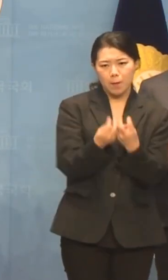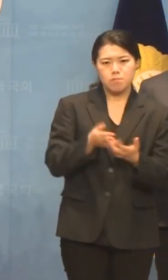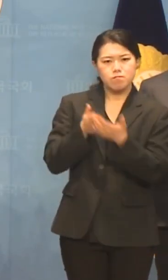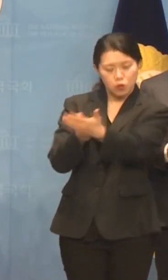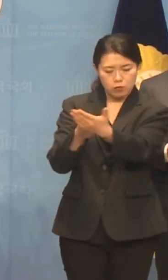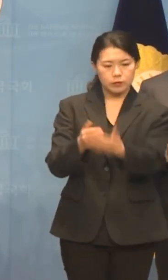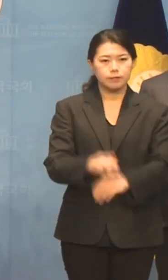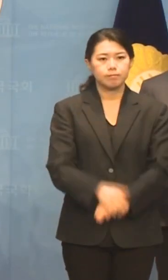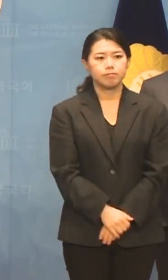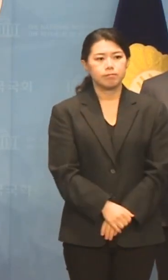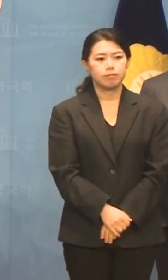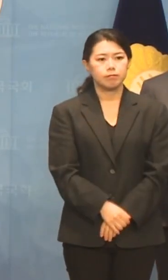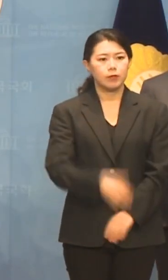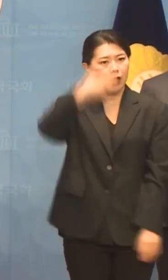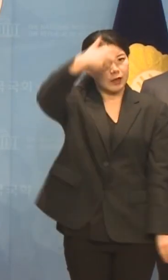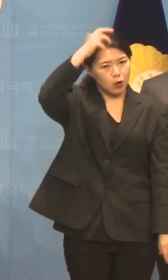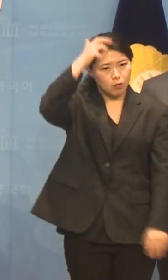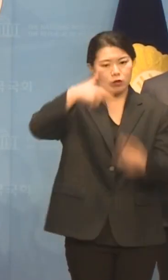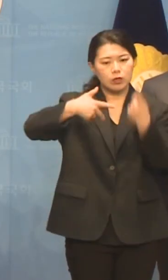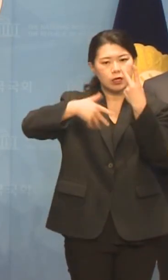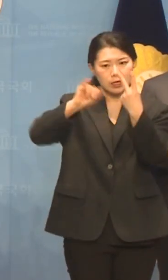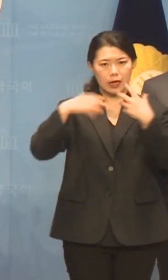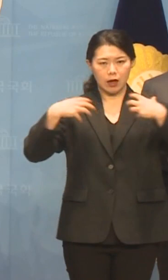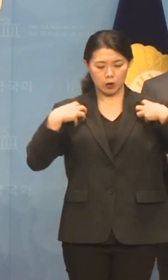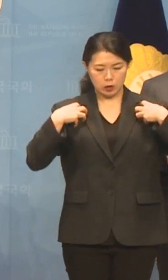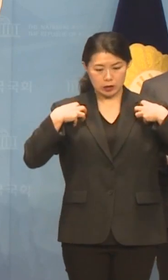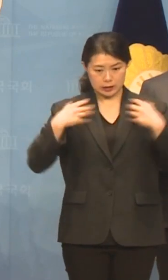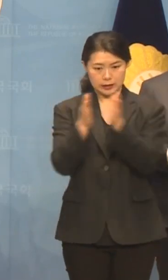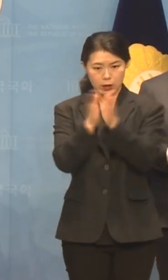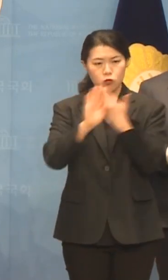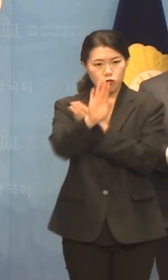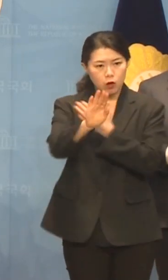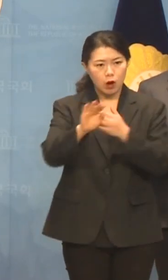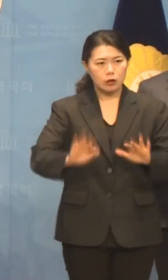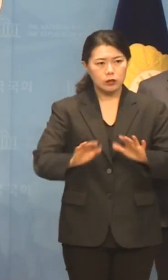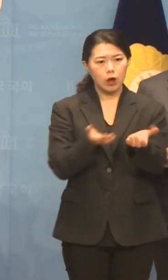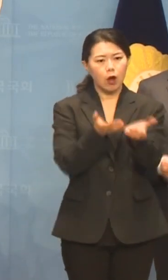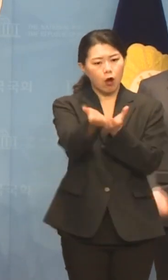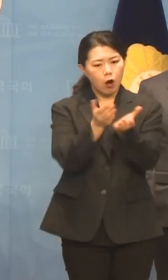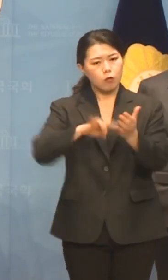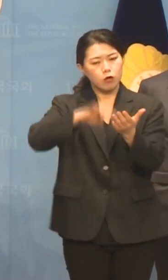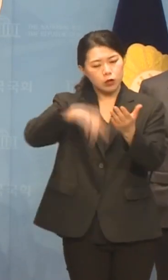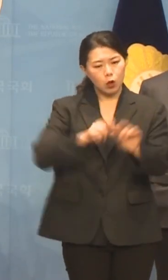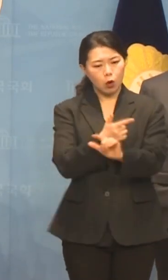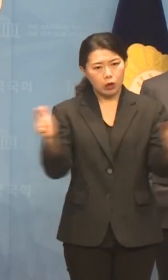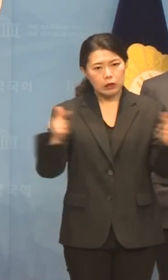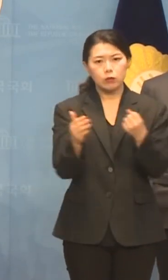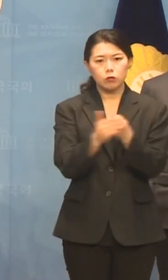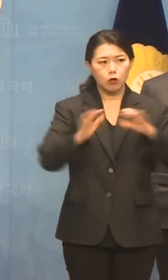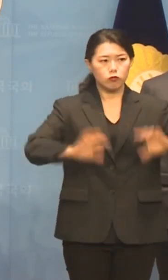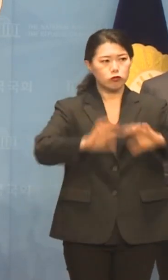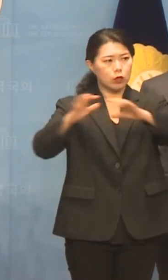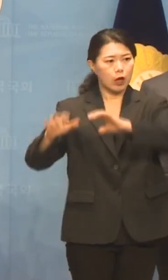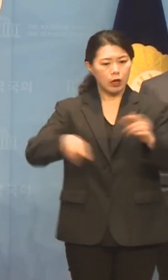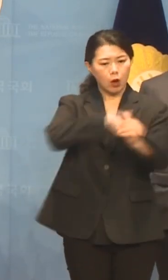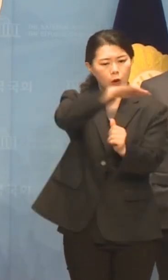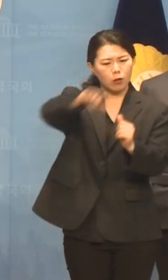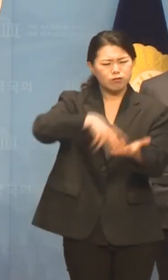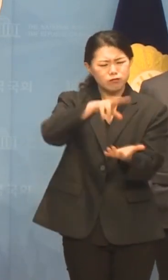촉구한다. 트럼프 2기 행정부 출범 이후 상호 관세 적용 등으로 국제 정세가 요동치고